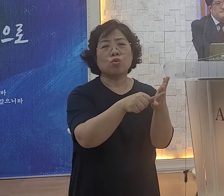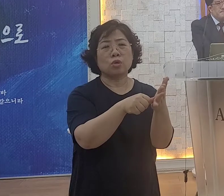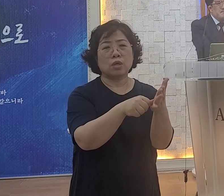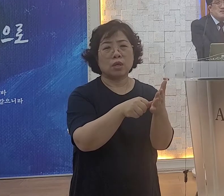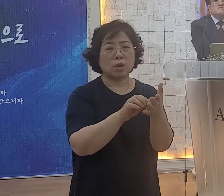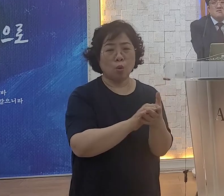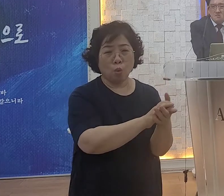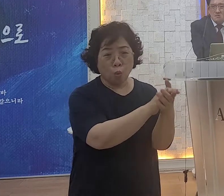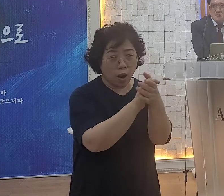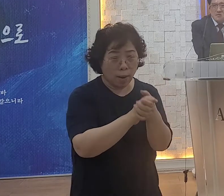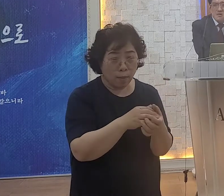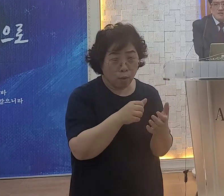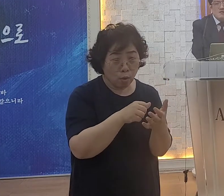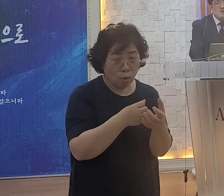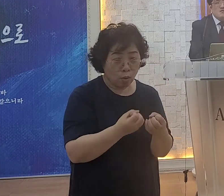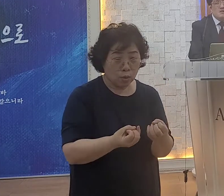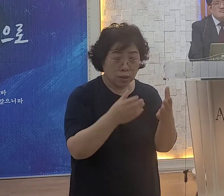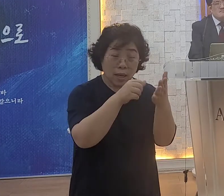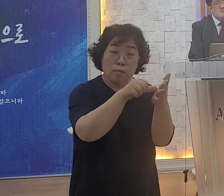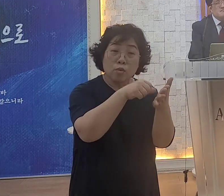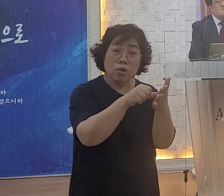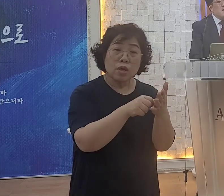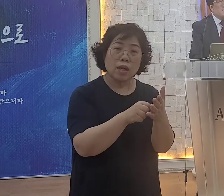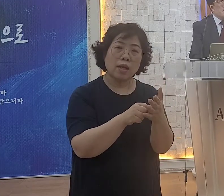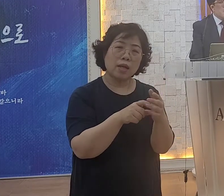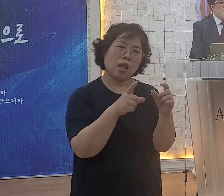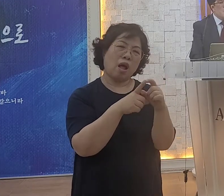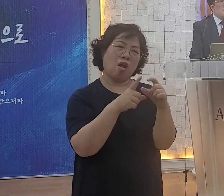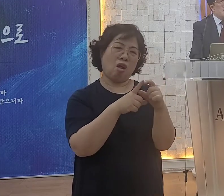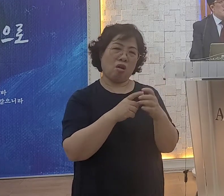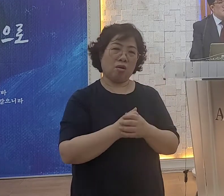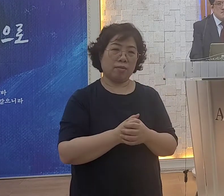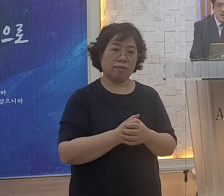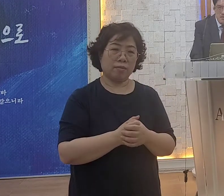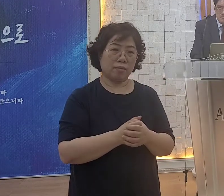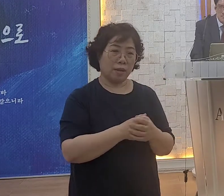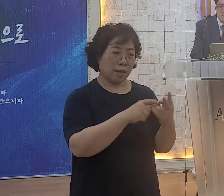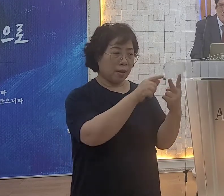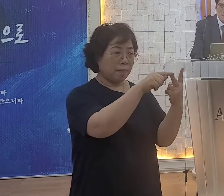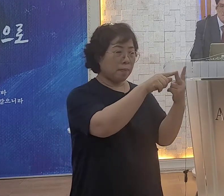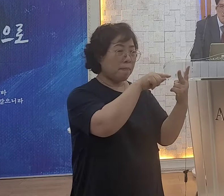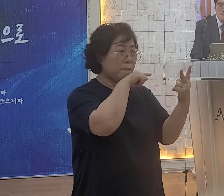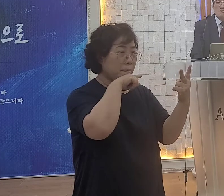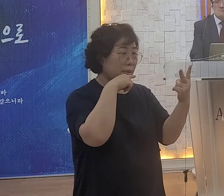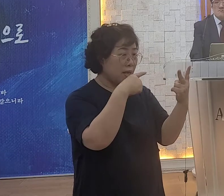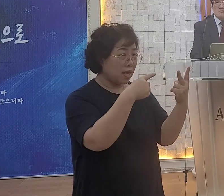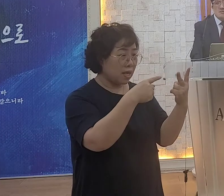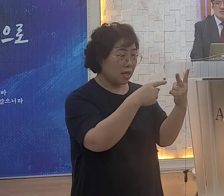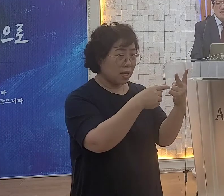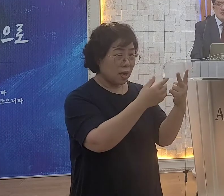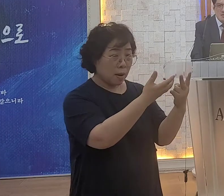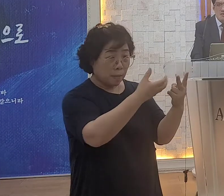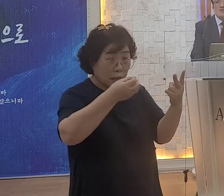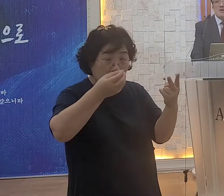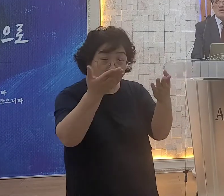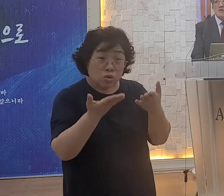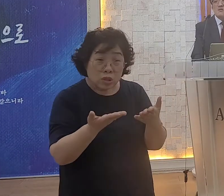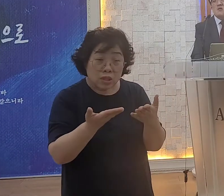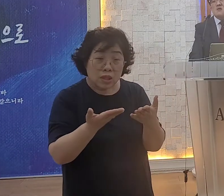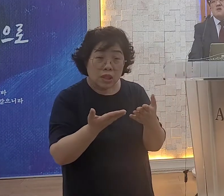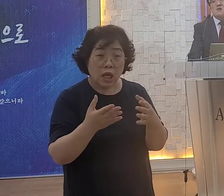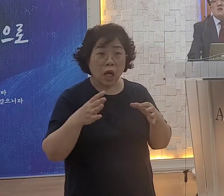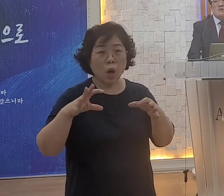관계를 임시로 그 염소의 피로 말미암아 하나님께서 우리를 받아주시고 죄를 용서해 주시는 이